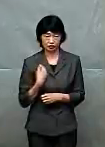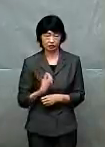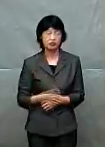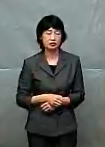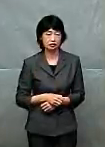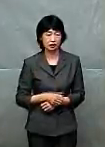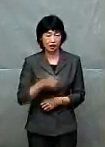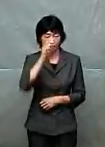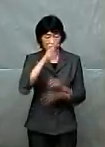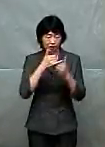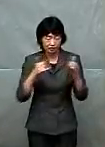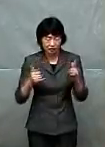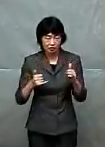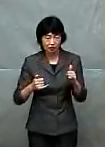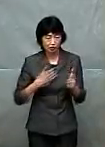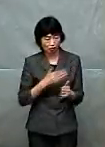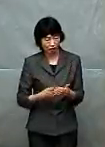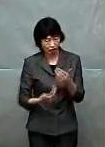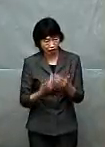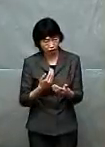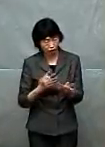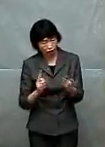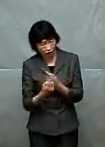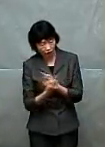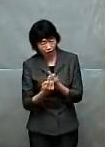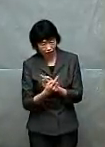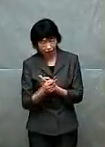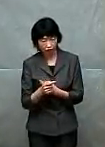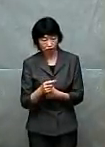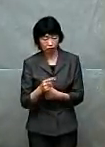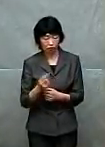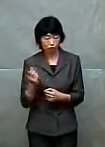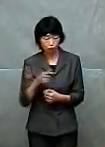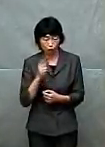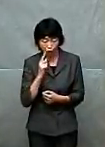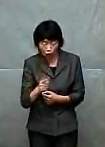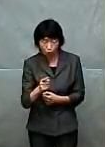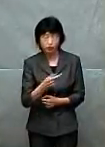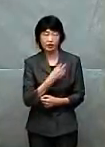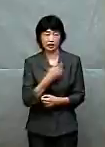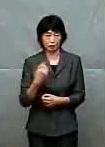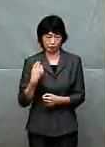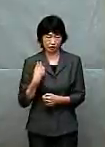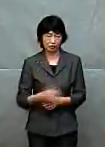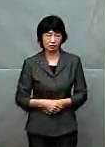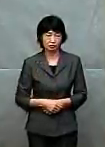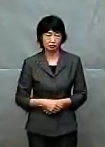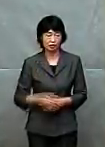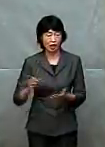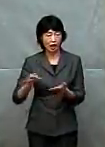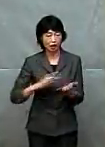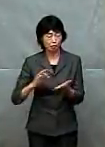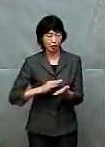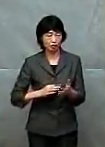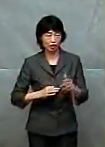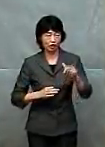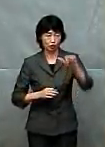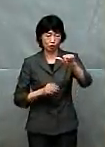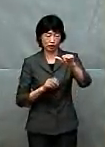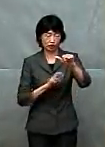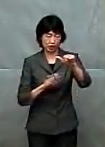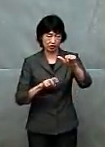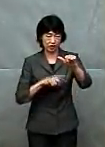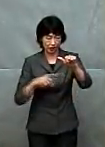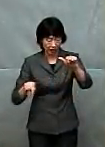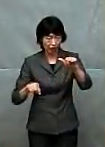変を気づきやすくするなどの特徴を持っております。販売は5月20日から開